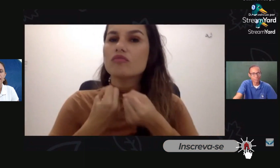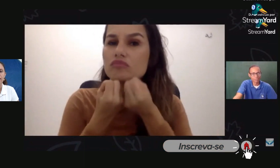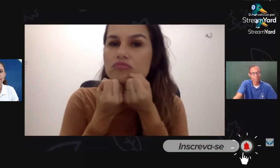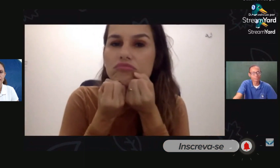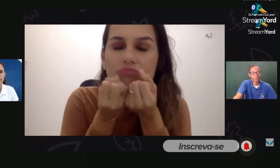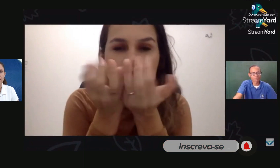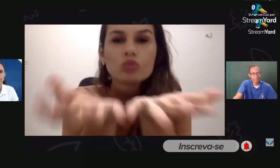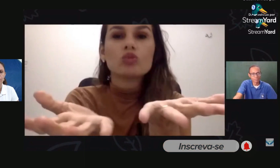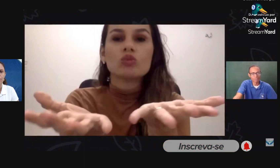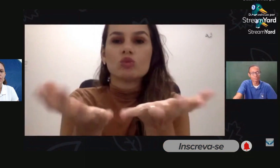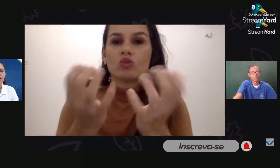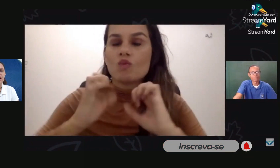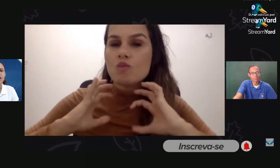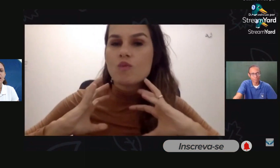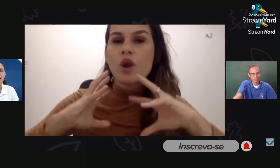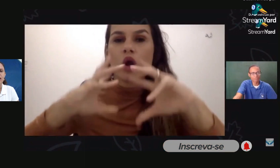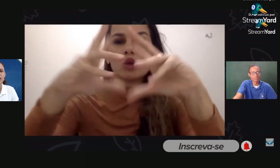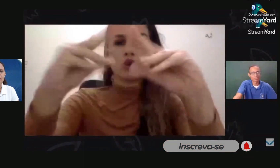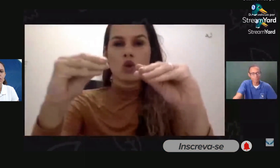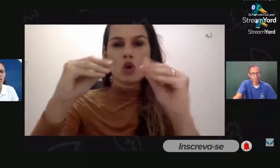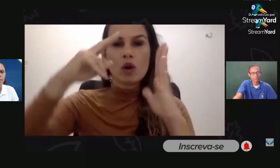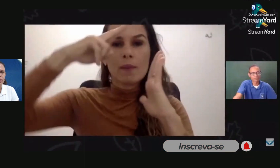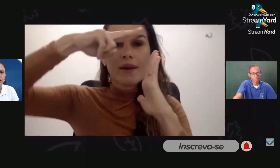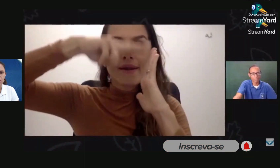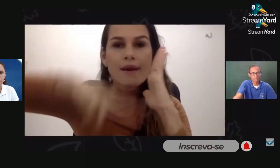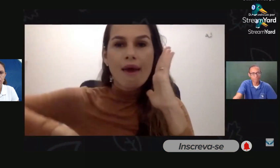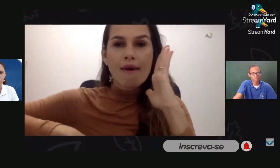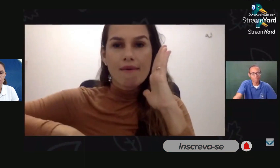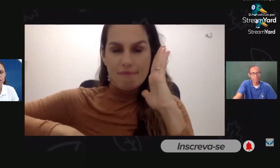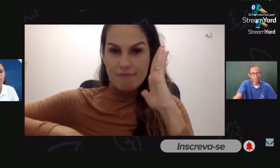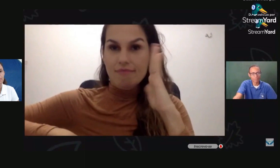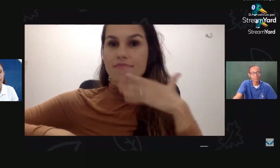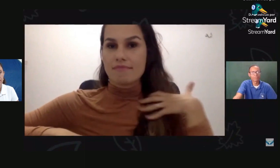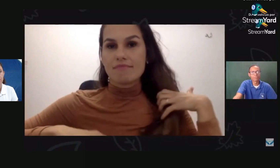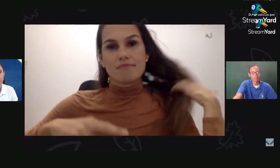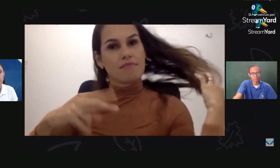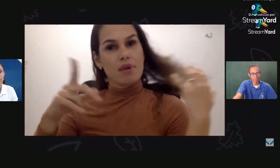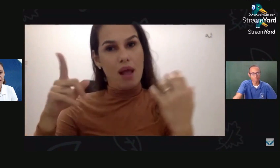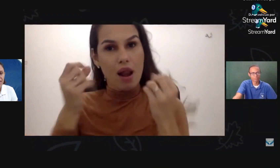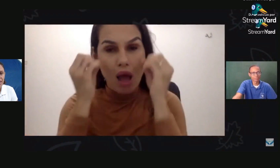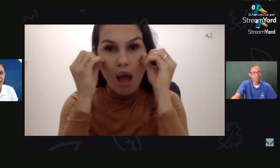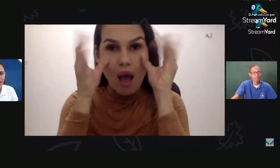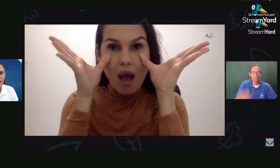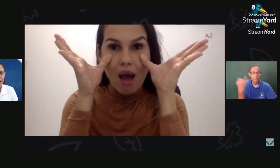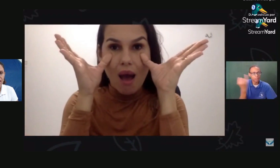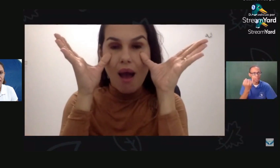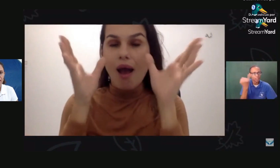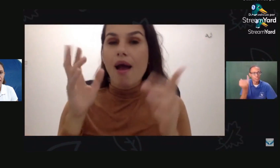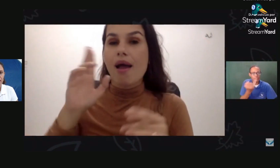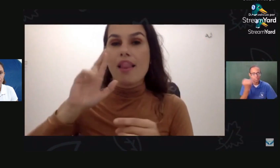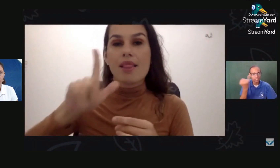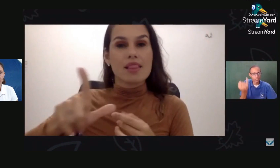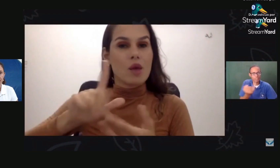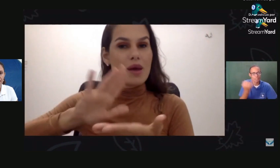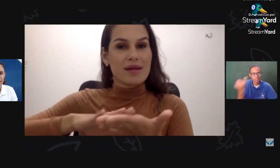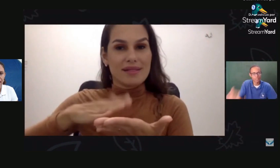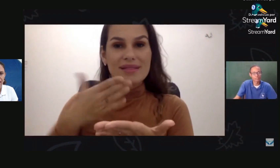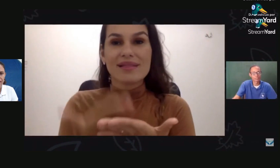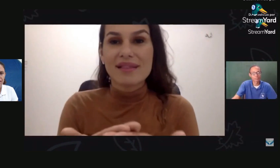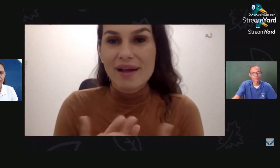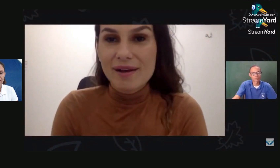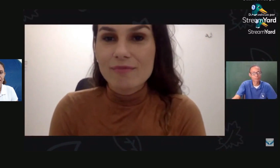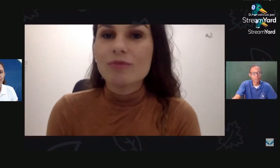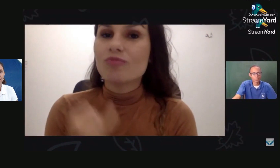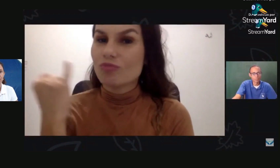Coloquei nesse livro e mostrei para todas as pessoas para que as pessoas pudessem ler, né? E as pessoas se